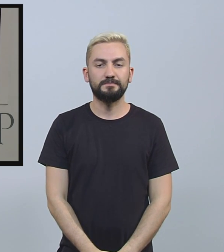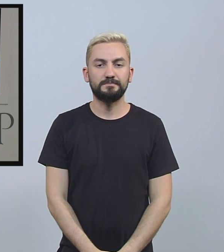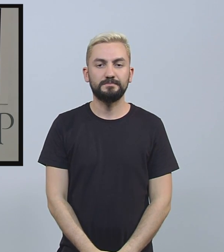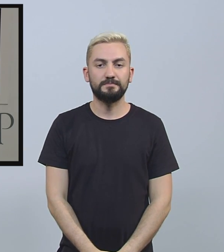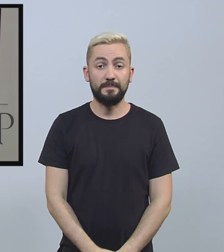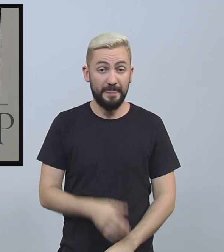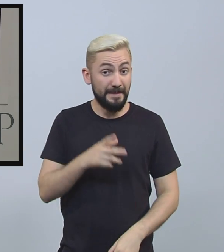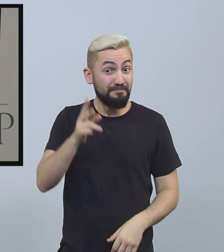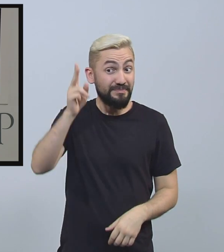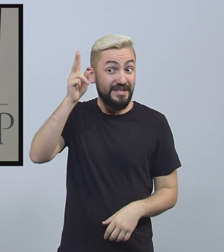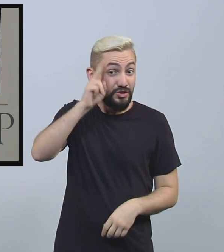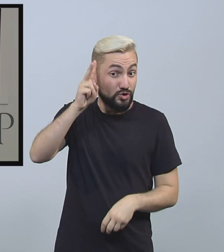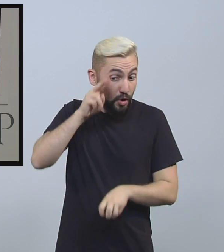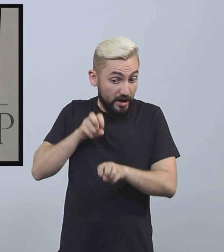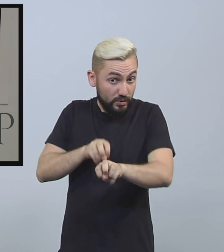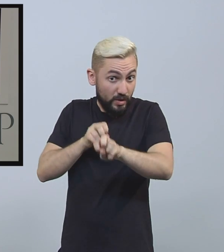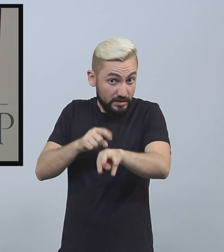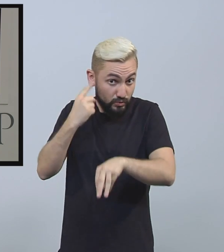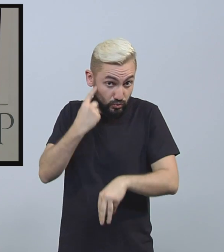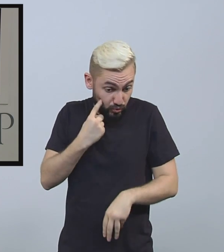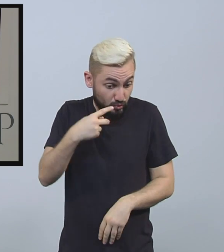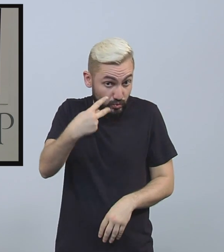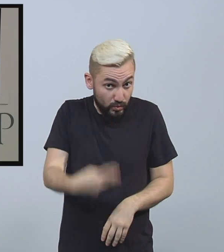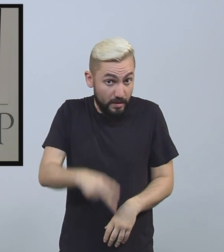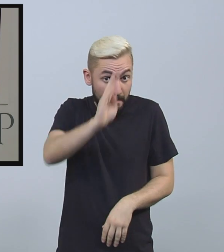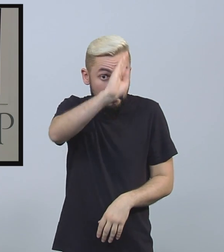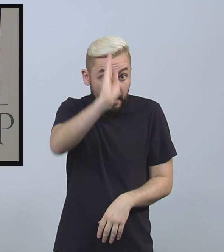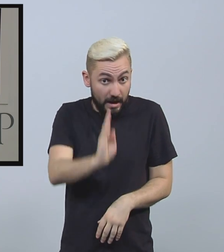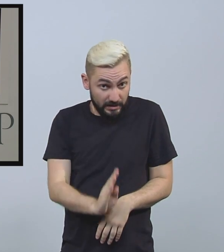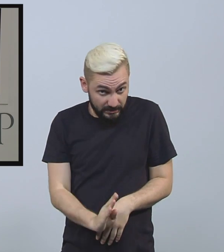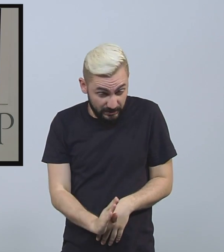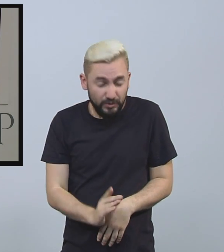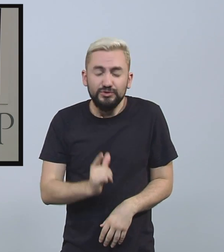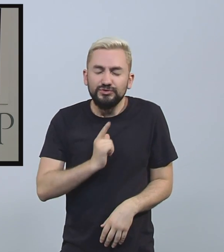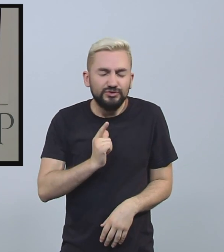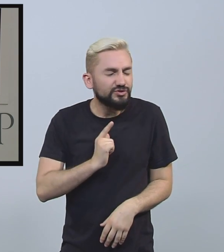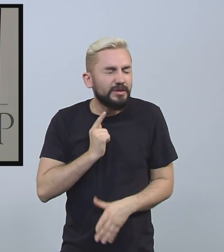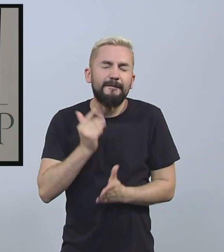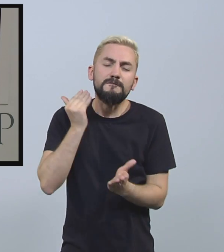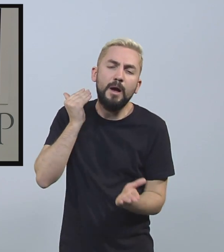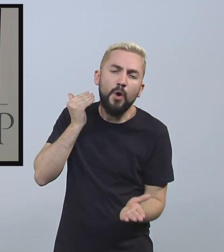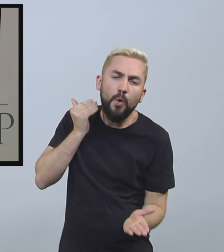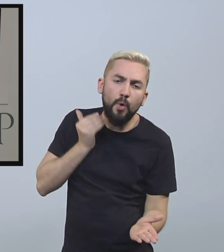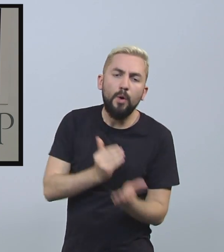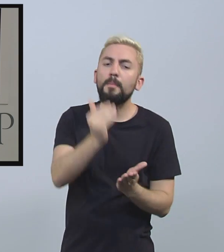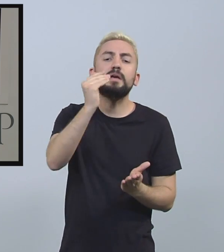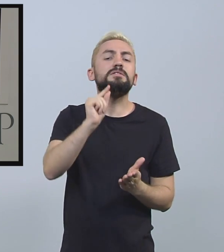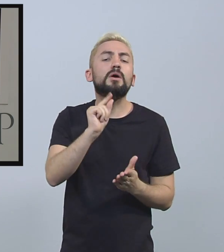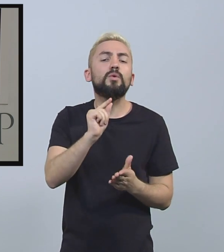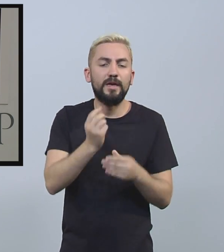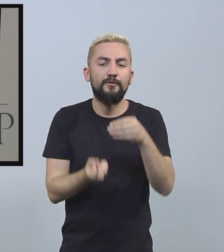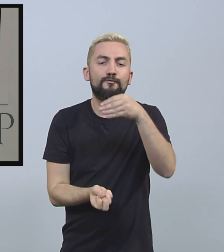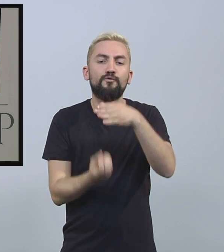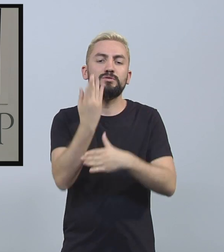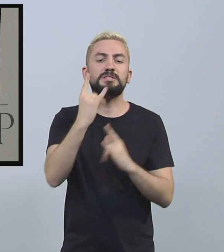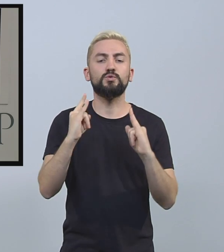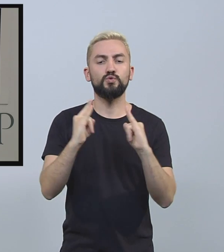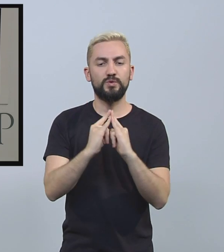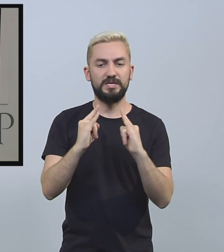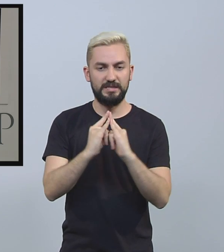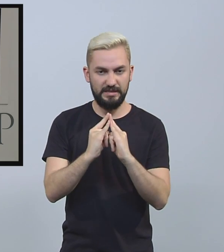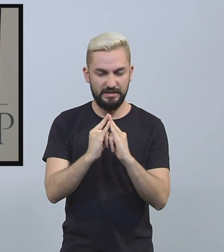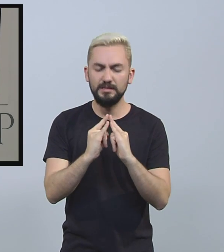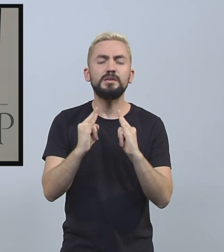A história da educação de surdos no Brasil tem como seu marco inicial a fundação do INES, a fundação